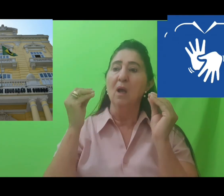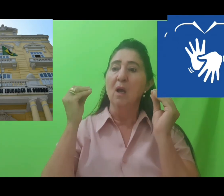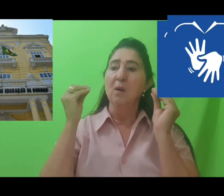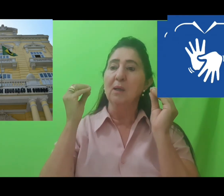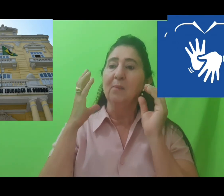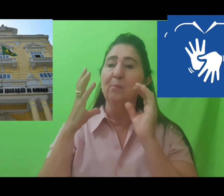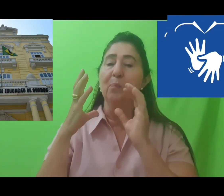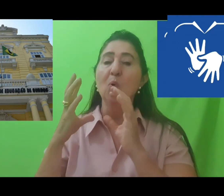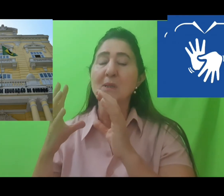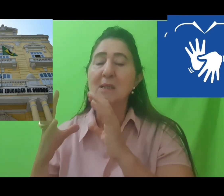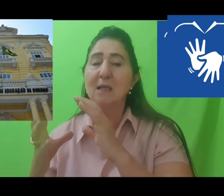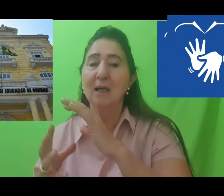que busca